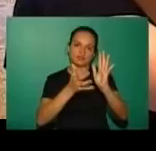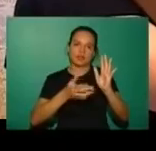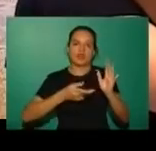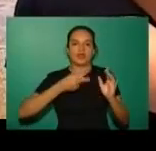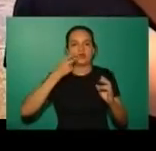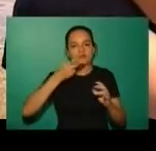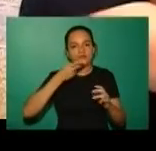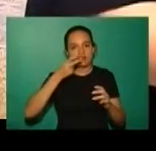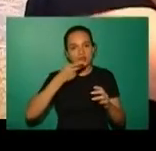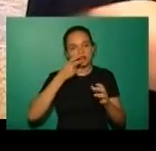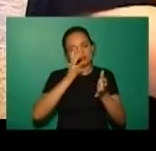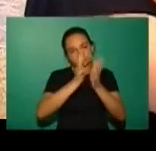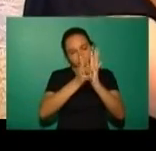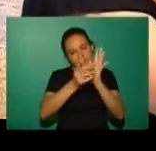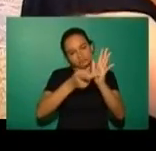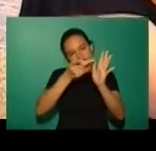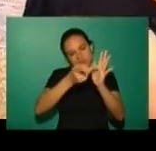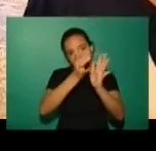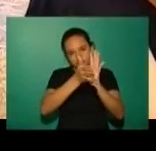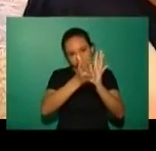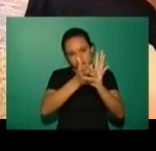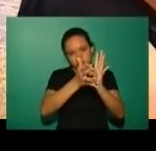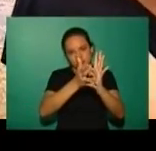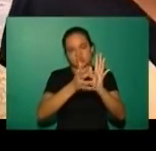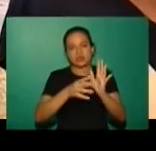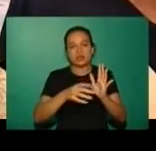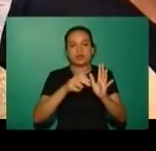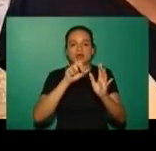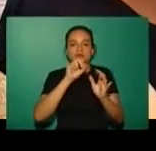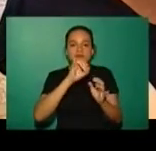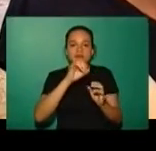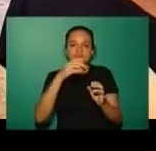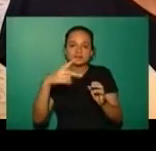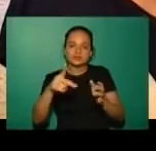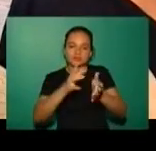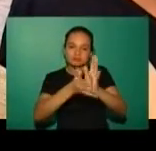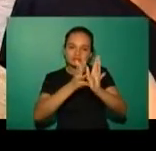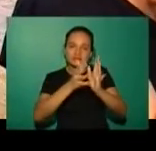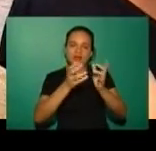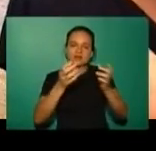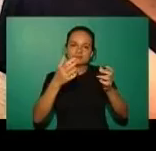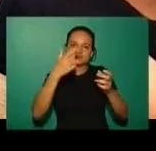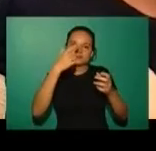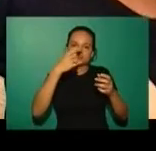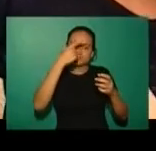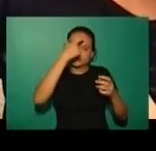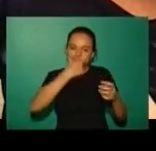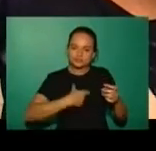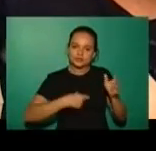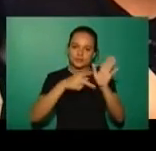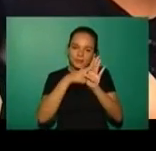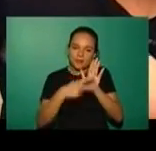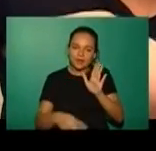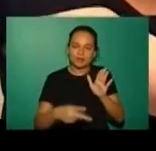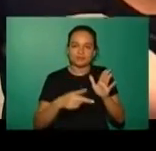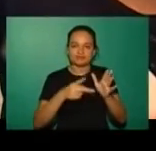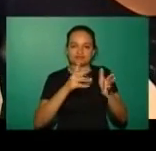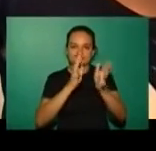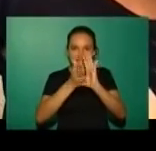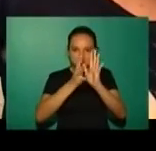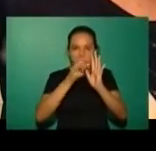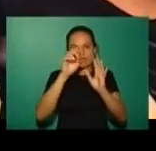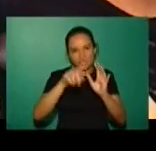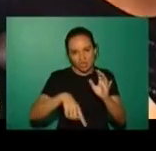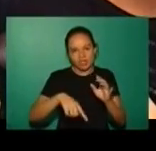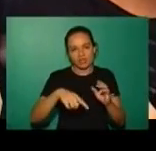Portanto, ele vai falar em língua de sinais. E aí, a sua língua, a forma de comunicação mais apropriada para